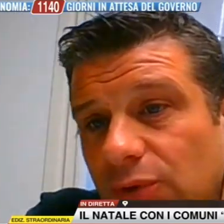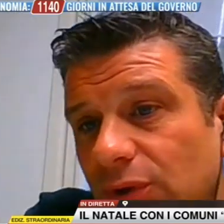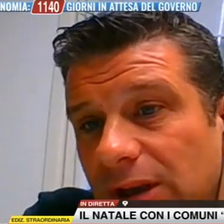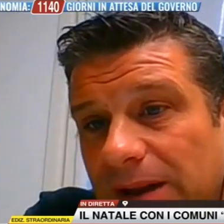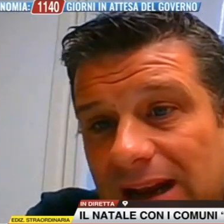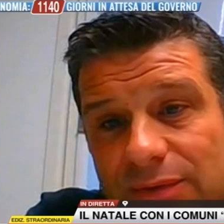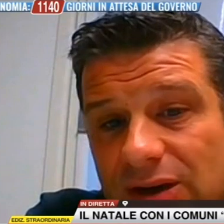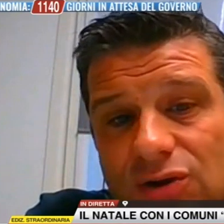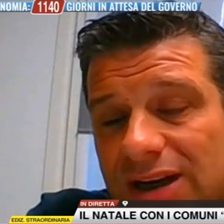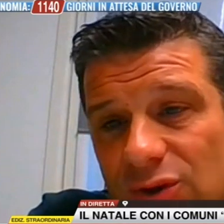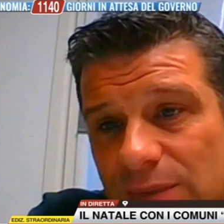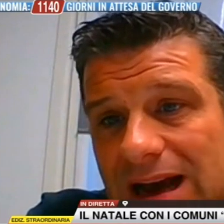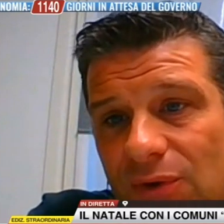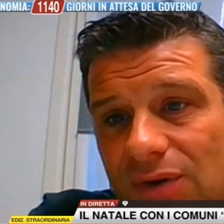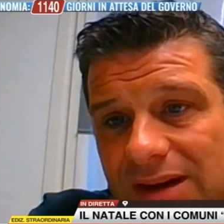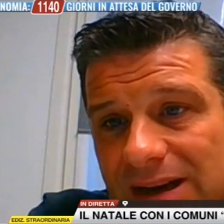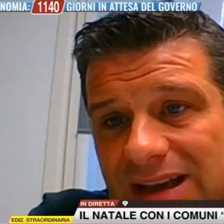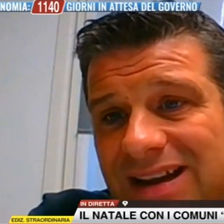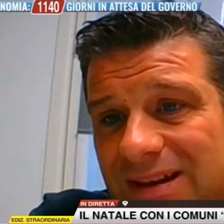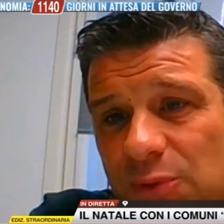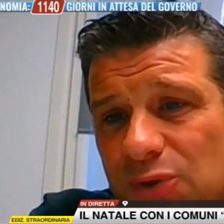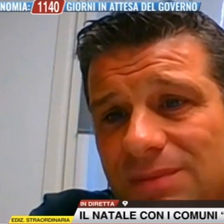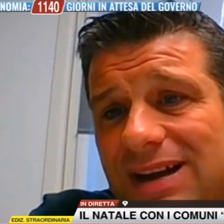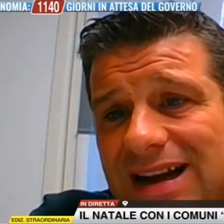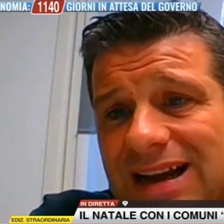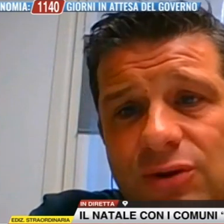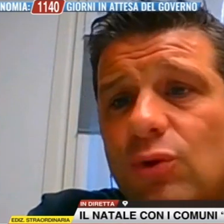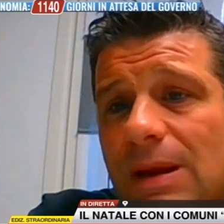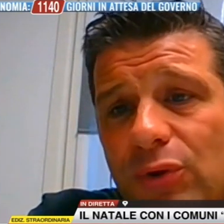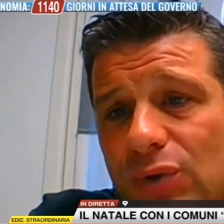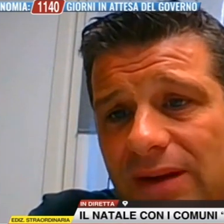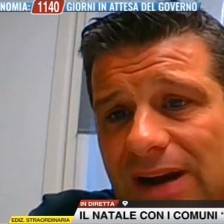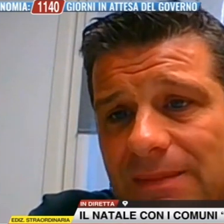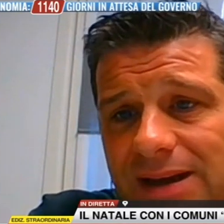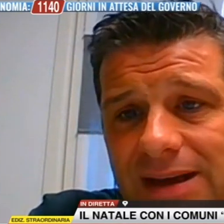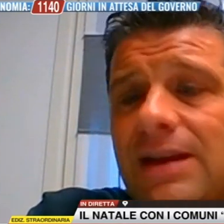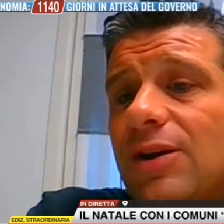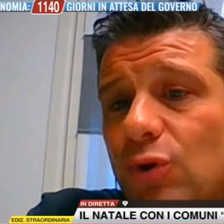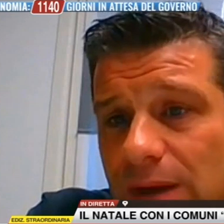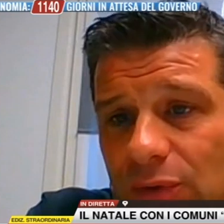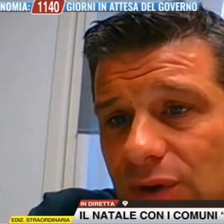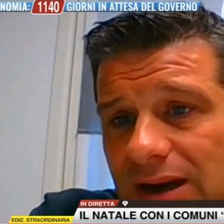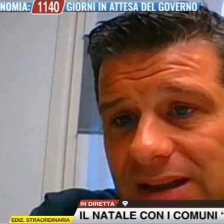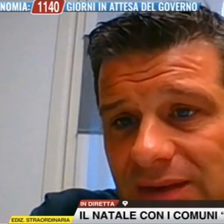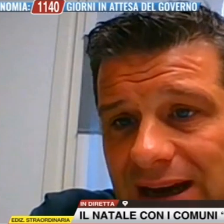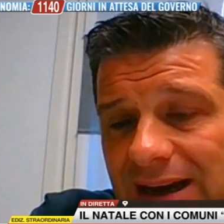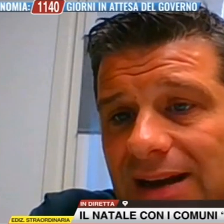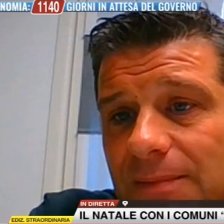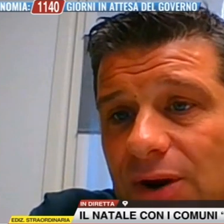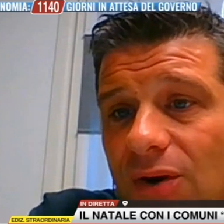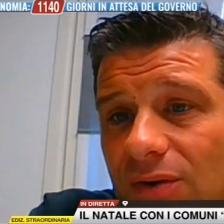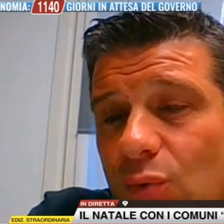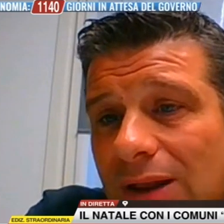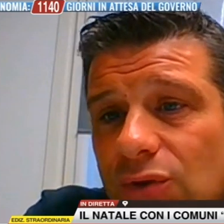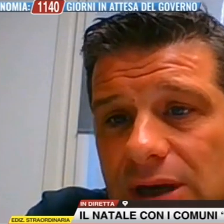ma soprattutto di interpretare questa cosa che dobbiamo rimanere il più possibile a casa. Non dobbiamo chiudere le fabbriche, non dobbiamo chiudere le attività,